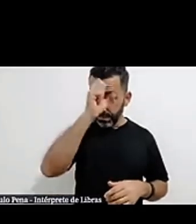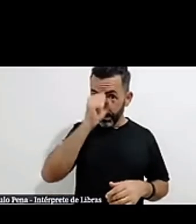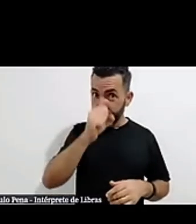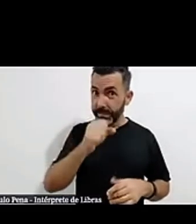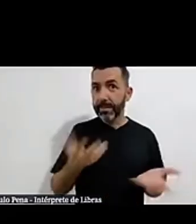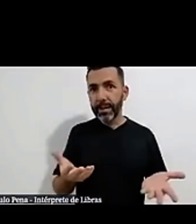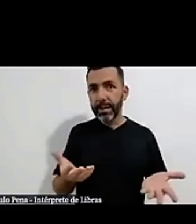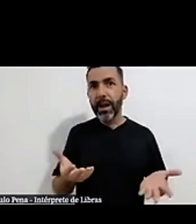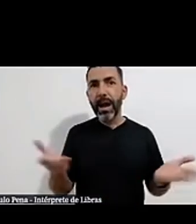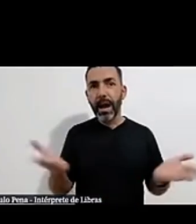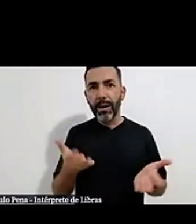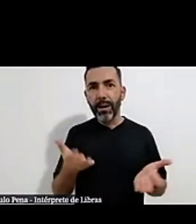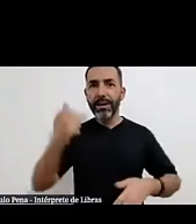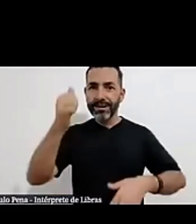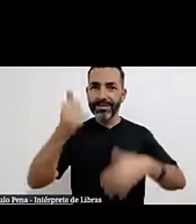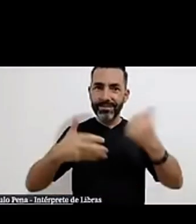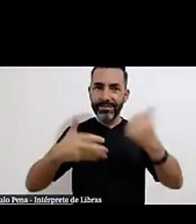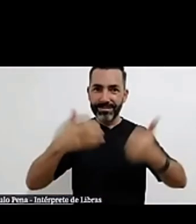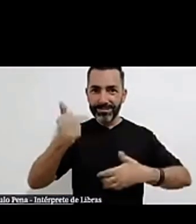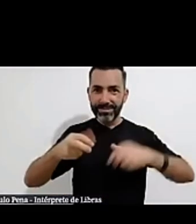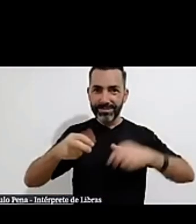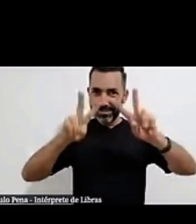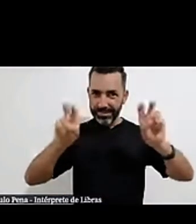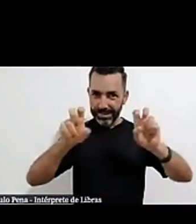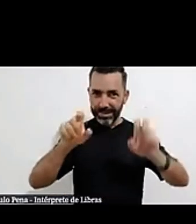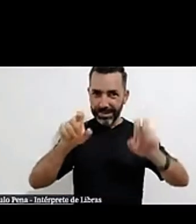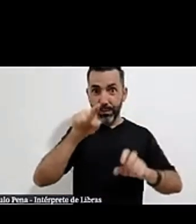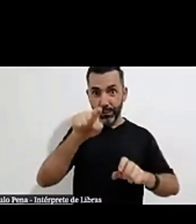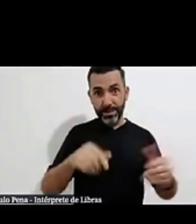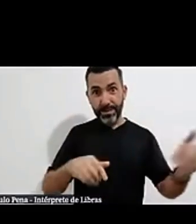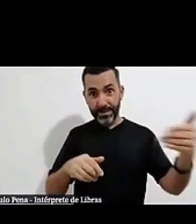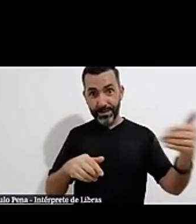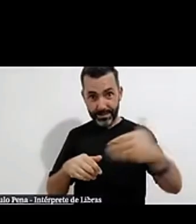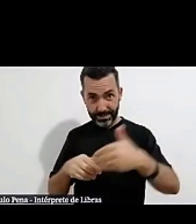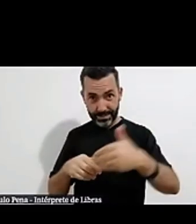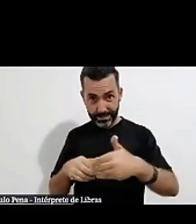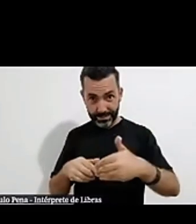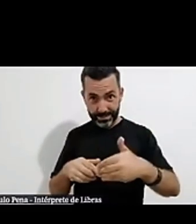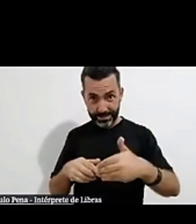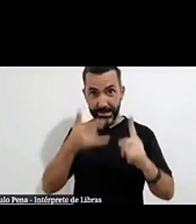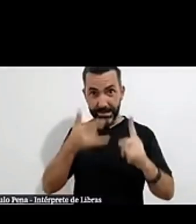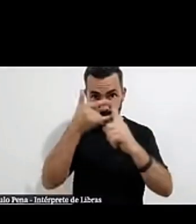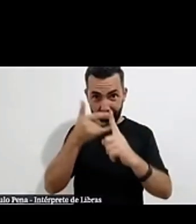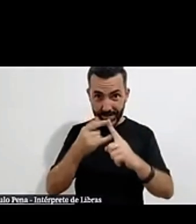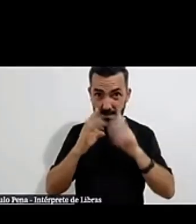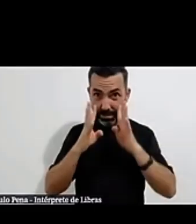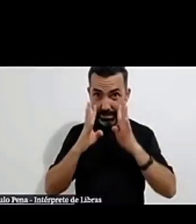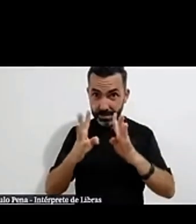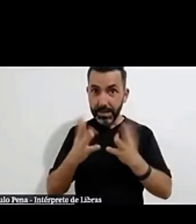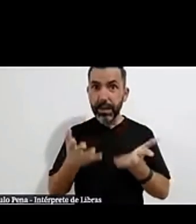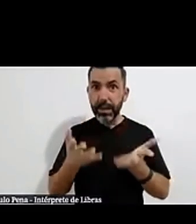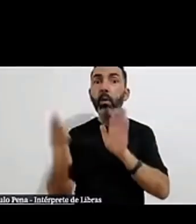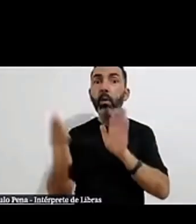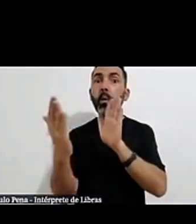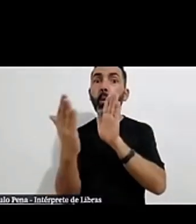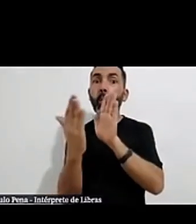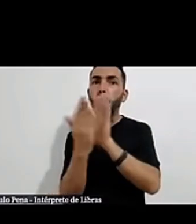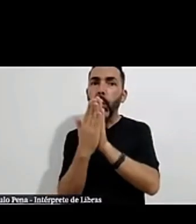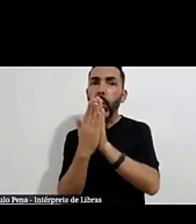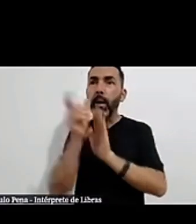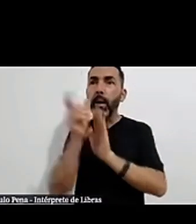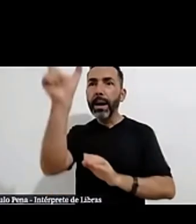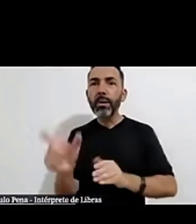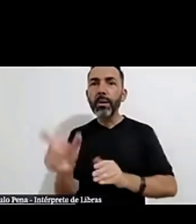natureza, né, porque foi convidado por alguém, procure essa pessoa que te convidou, porque ela vai te orientar com muita